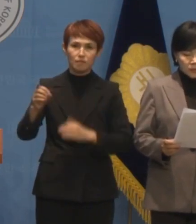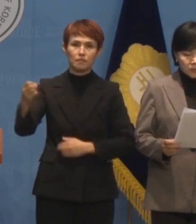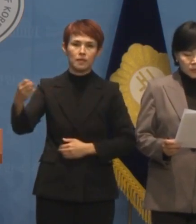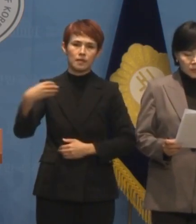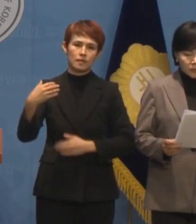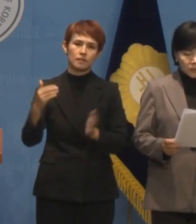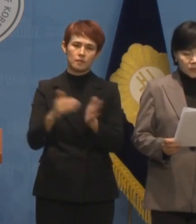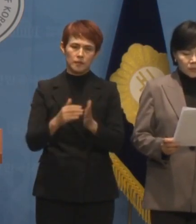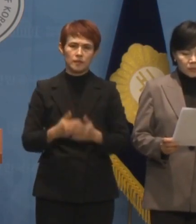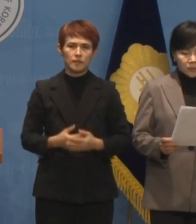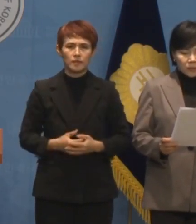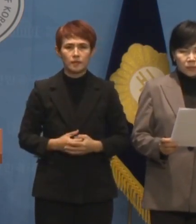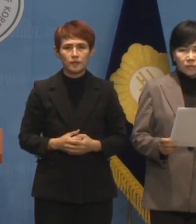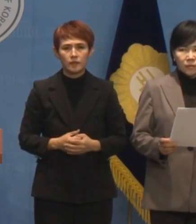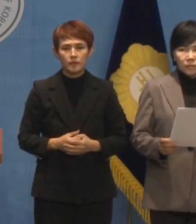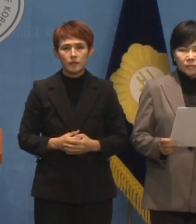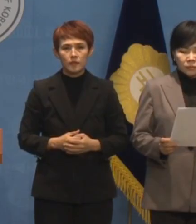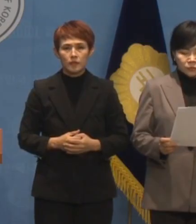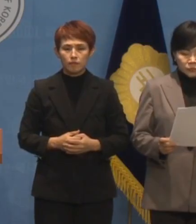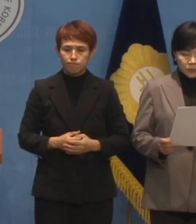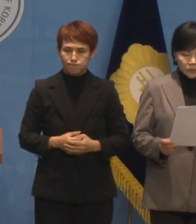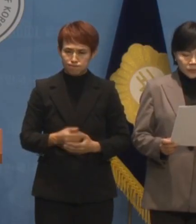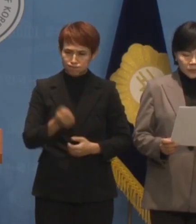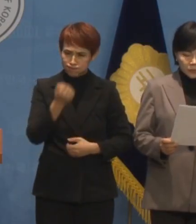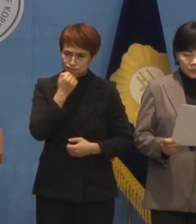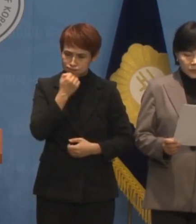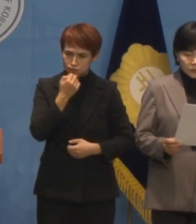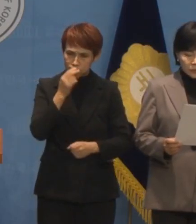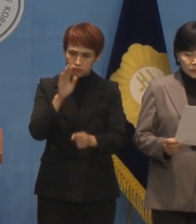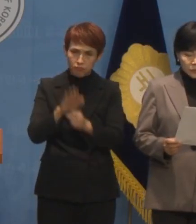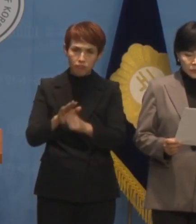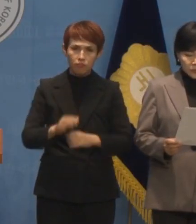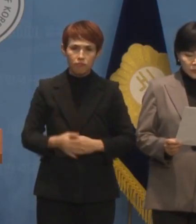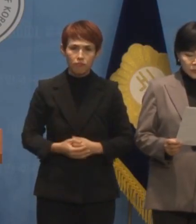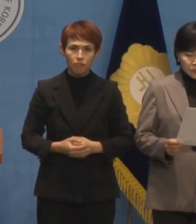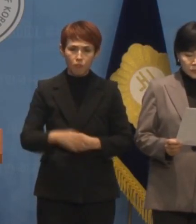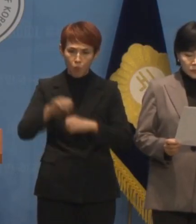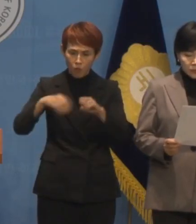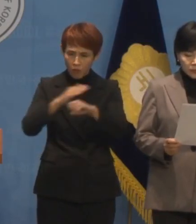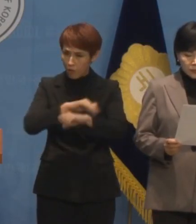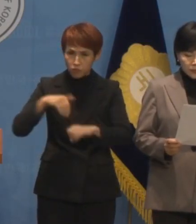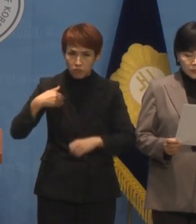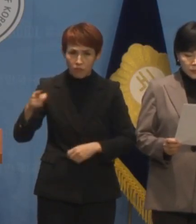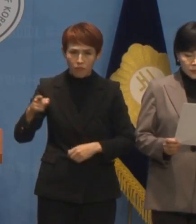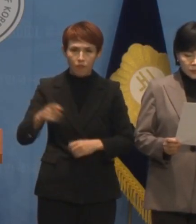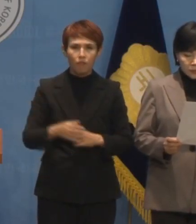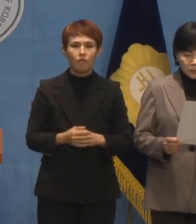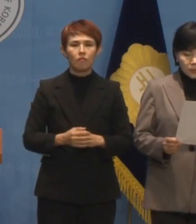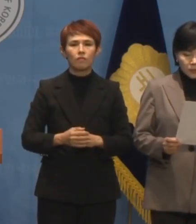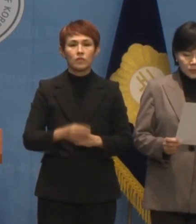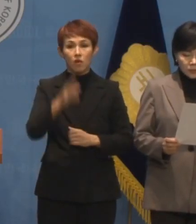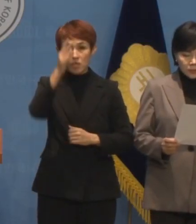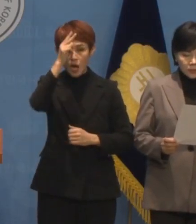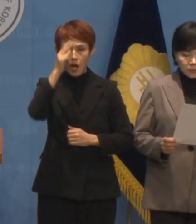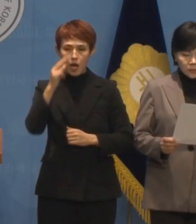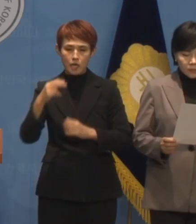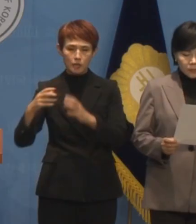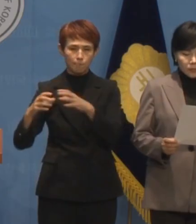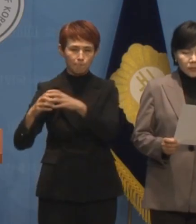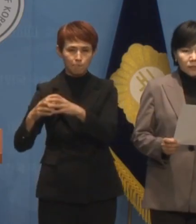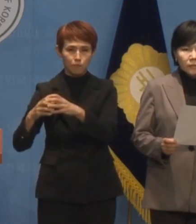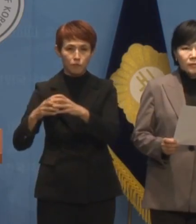행태라고 했습니다. 적반하장도 유분수입니다. 경찰을 동원해 국회의원과 국회